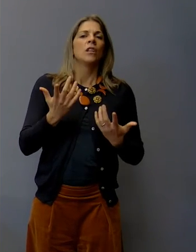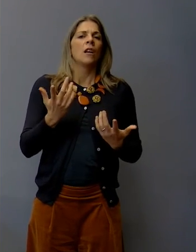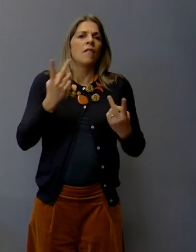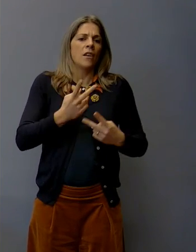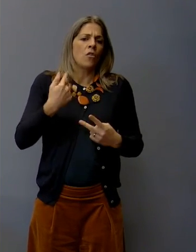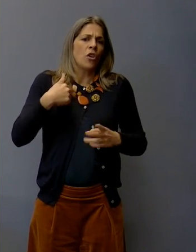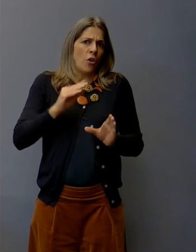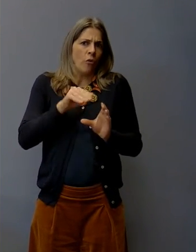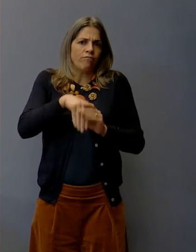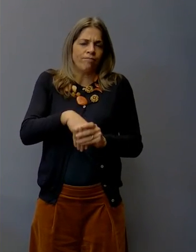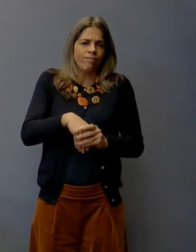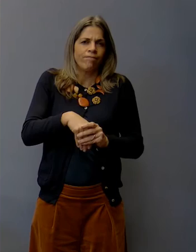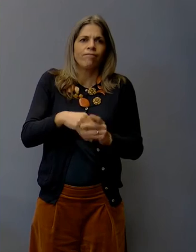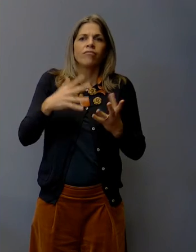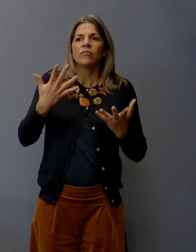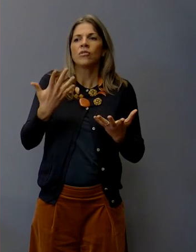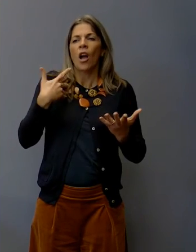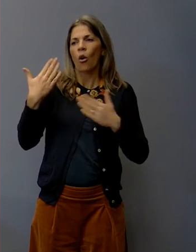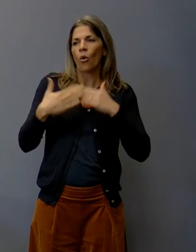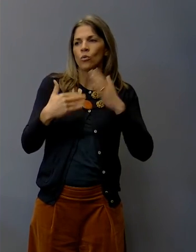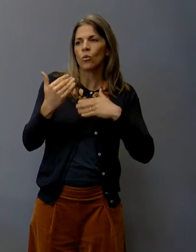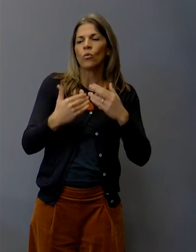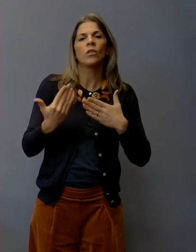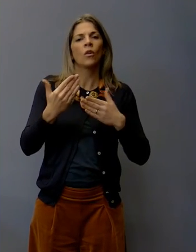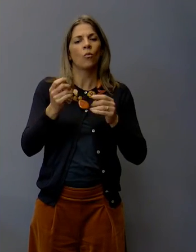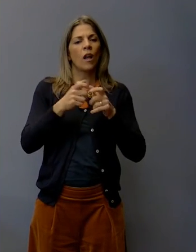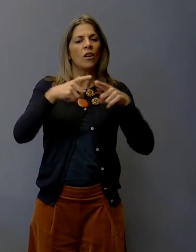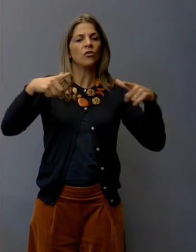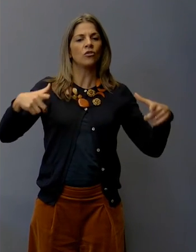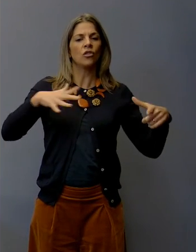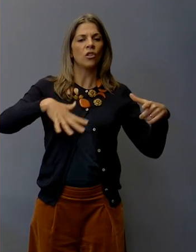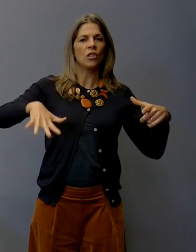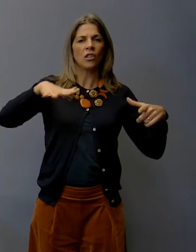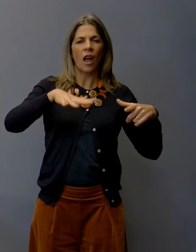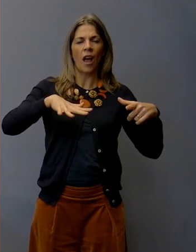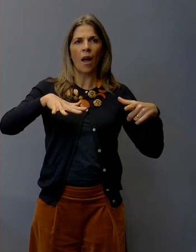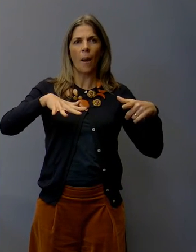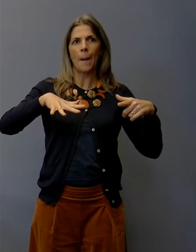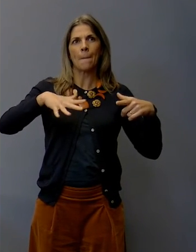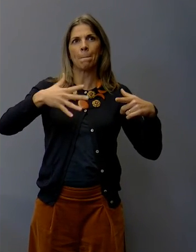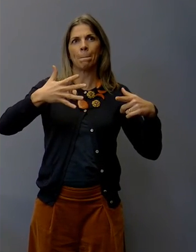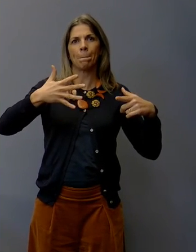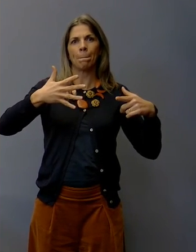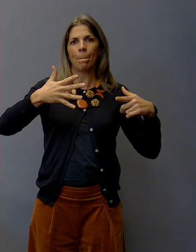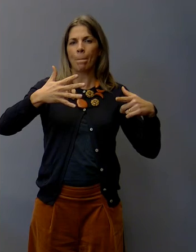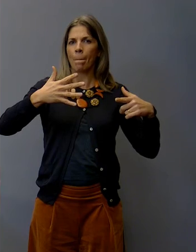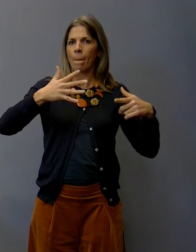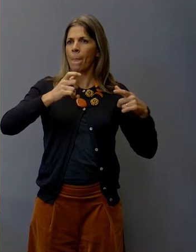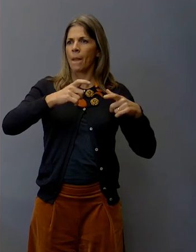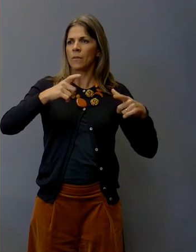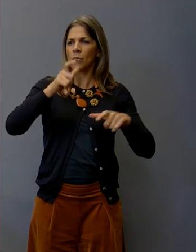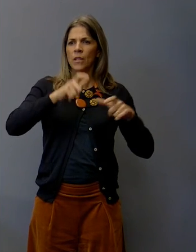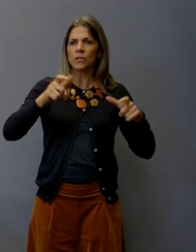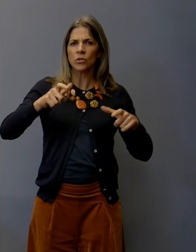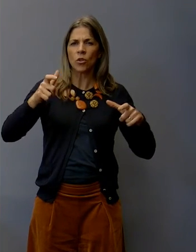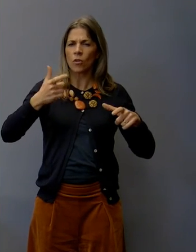faccio parte una cittadinanza di buoi e preferisce come dire avere subito qualcosa nella